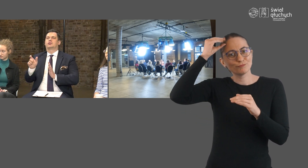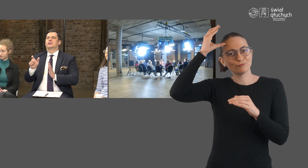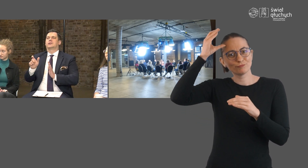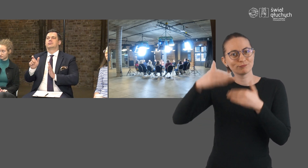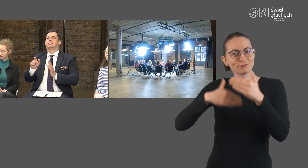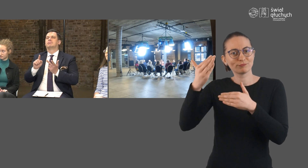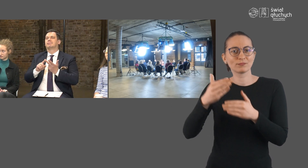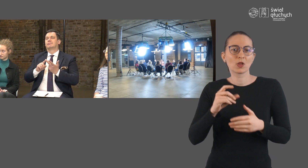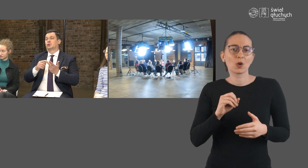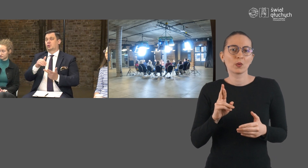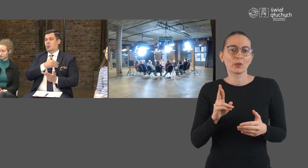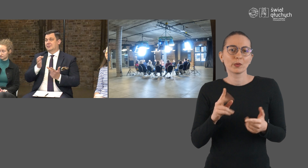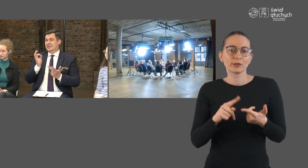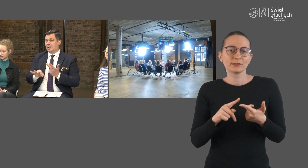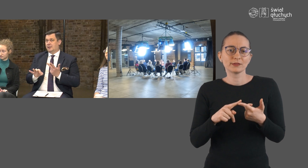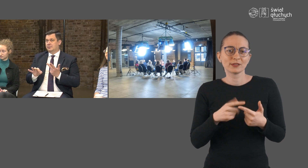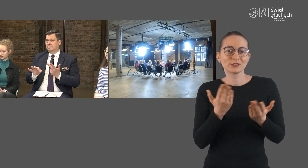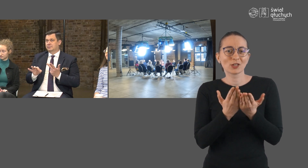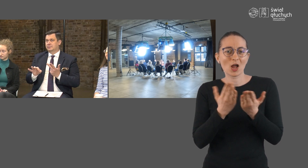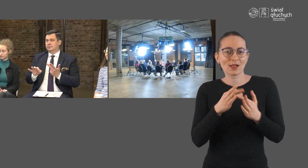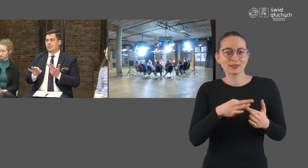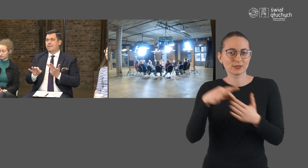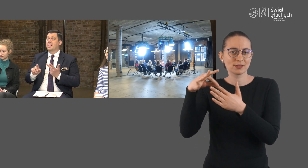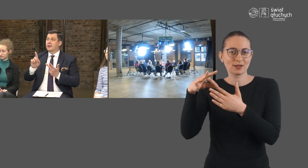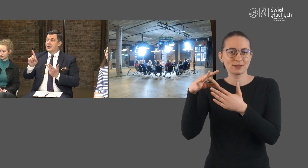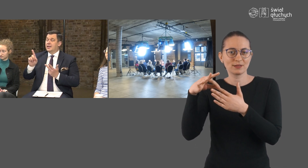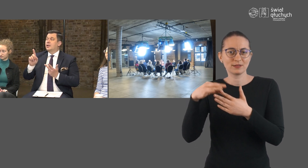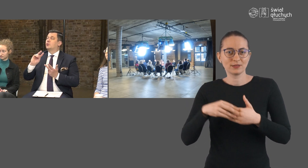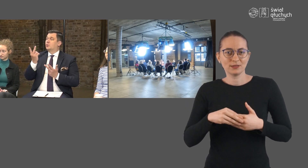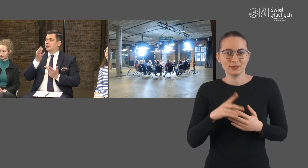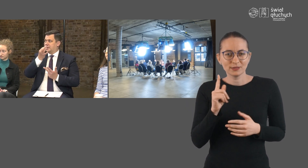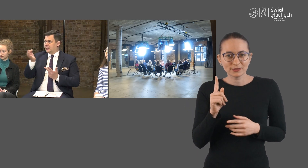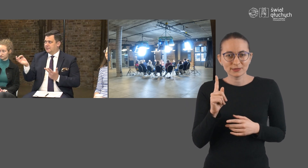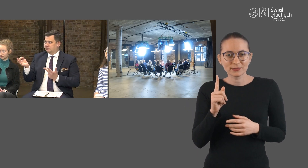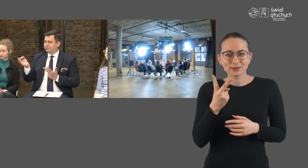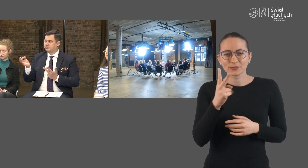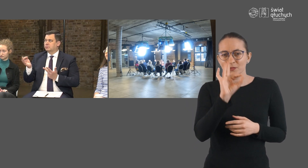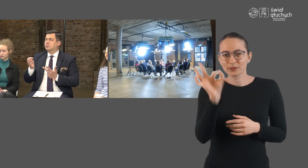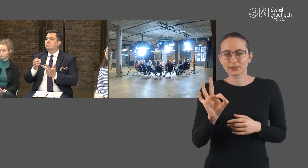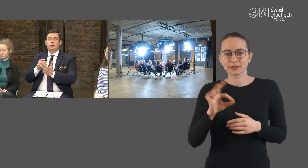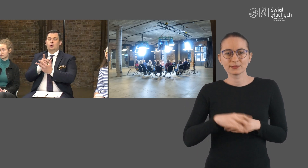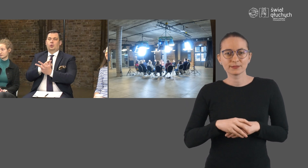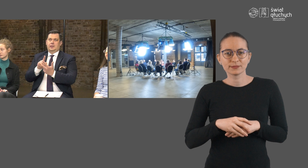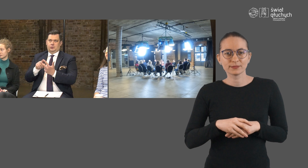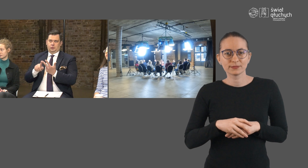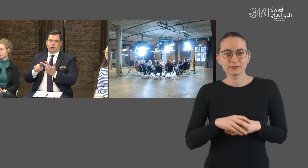wiedzę, dobry poziom wiedzy, czy szkoła specjalna? I też drugie